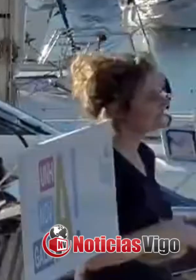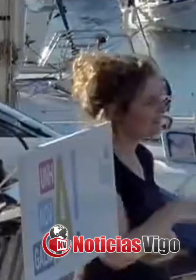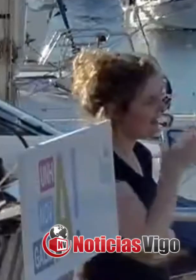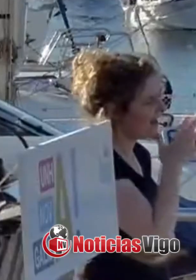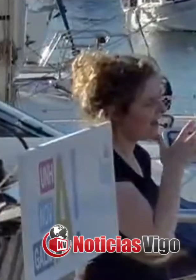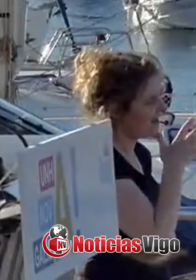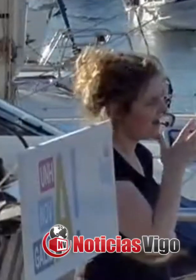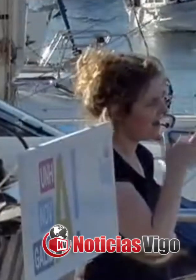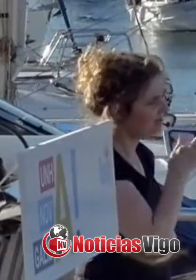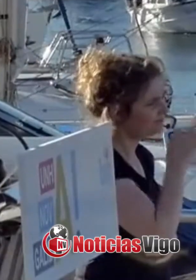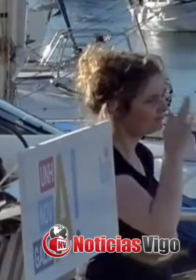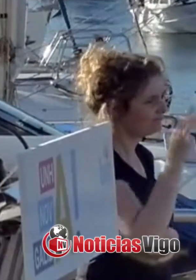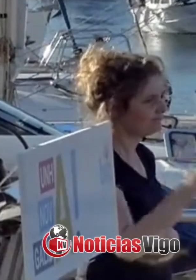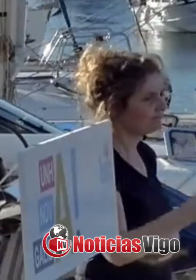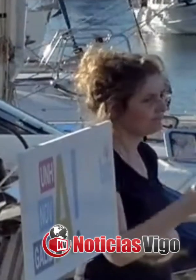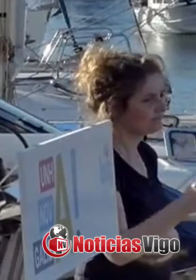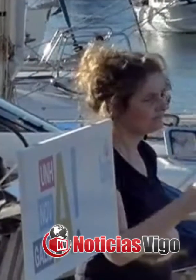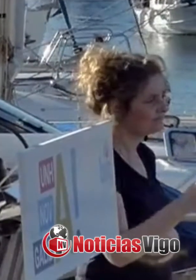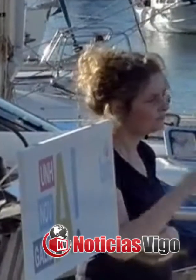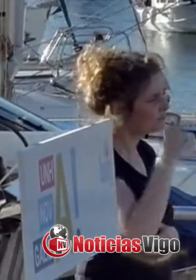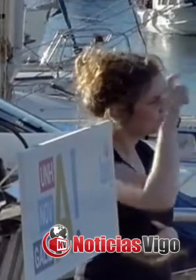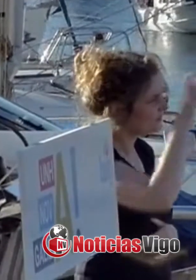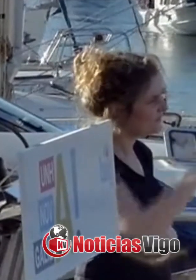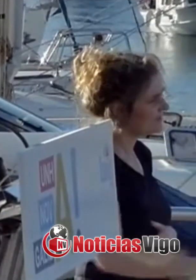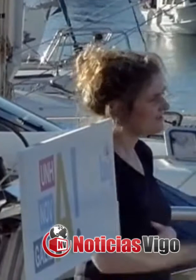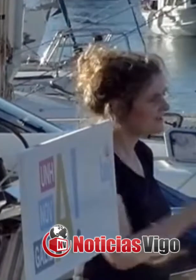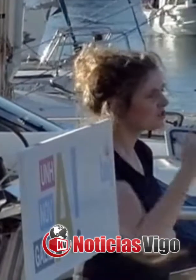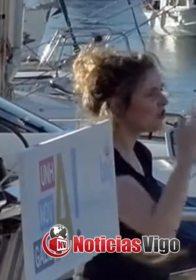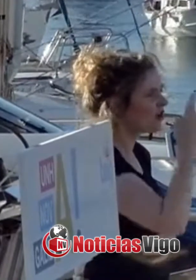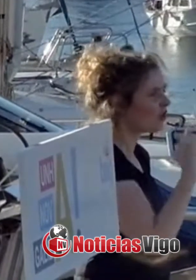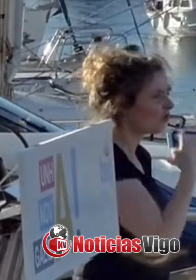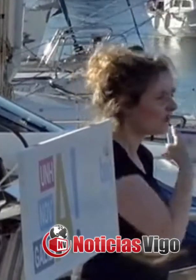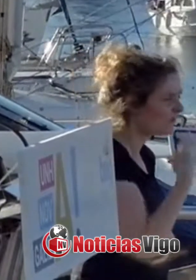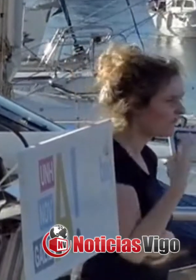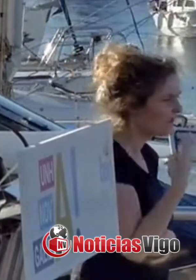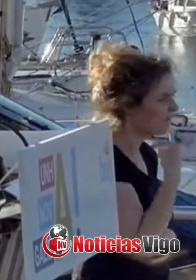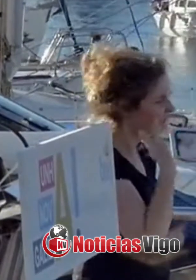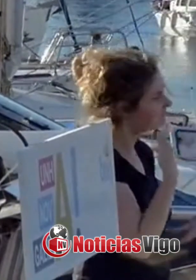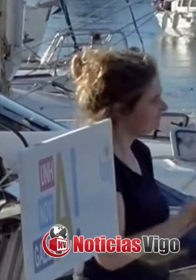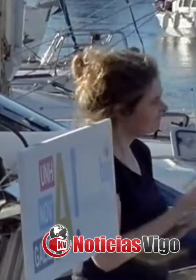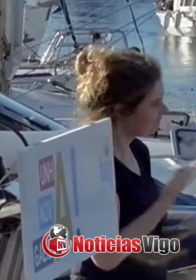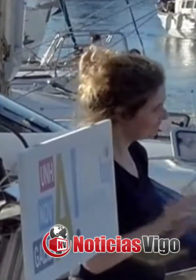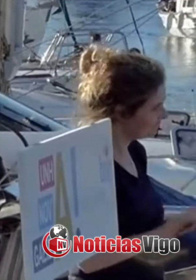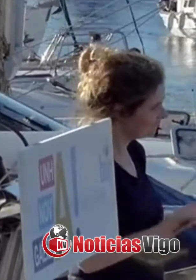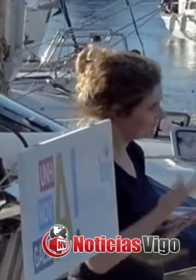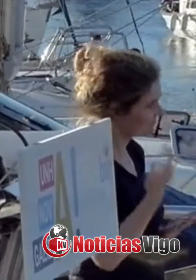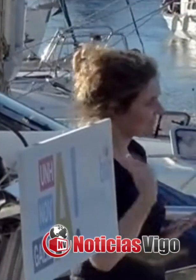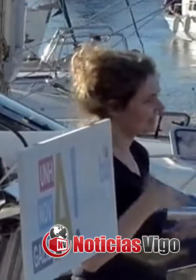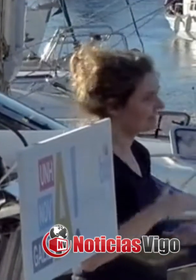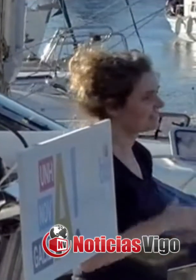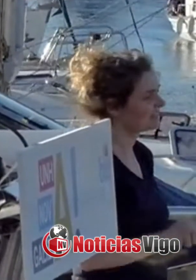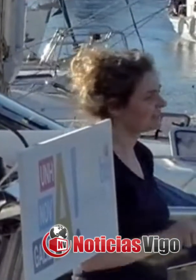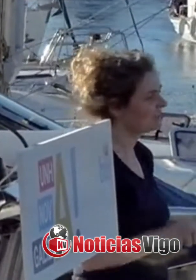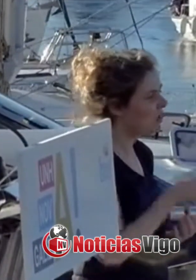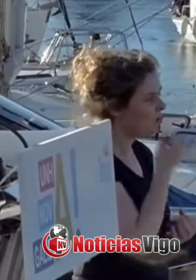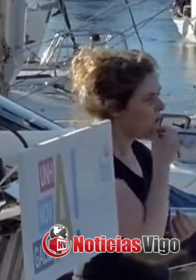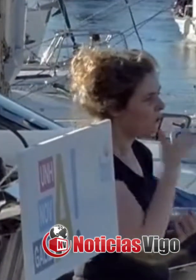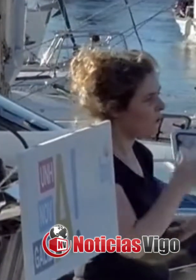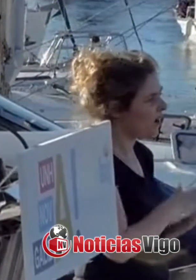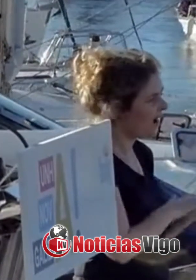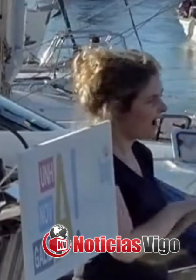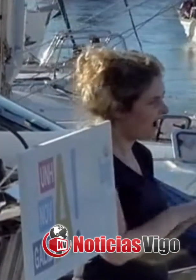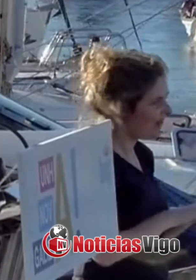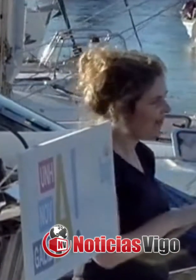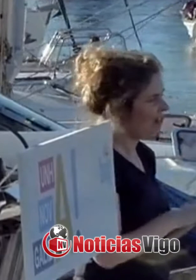vos con outra persoa comprometida que ten demostrado o seu bo facer, a